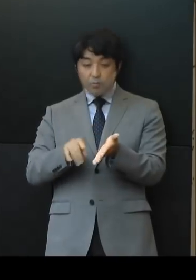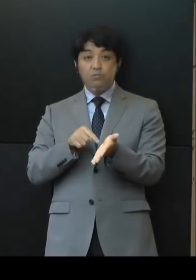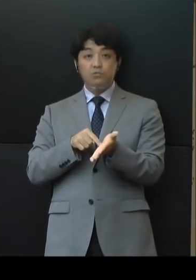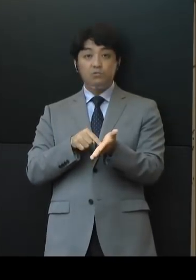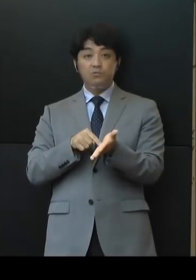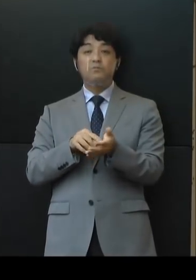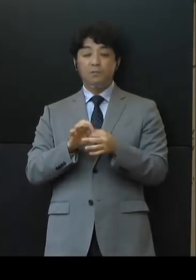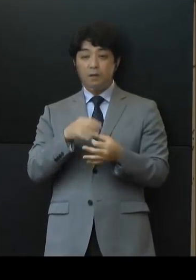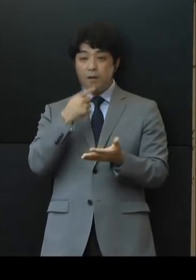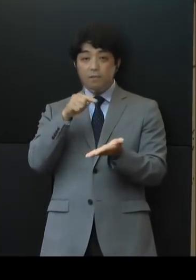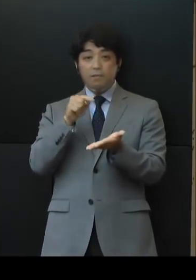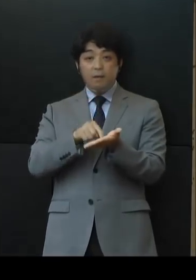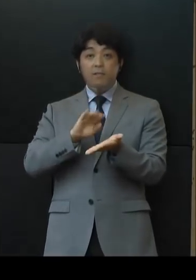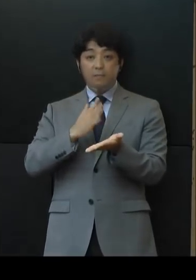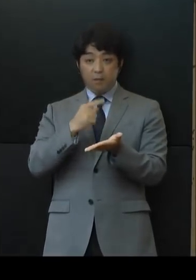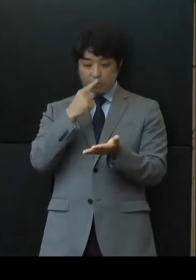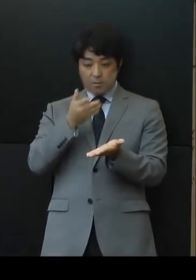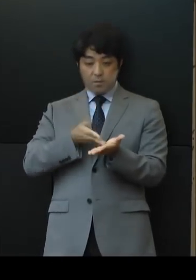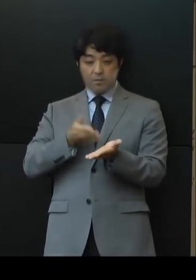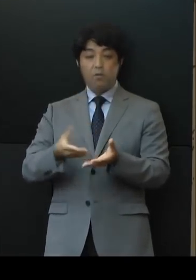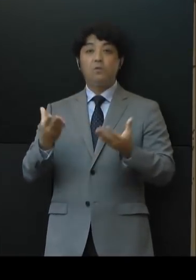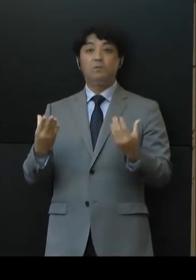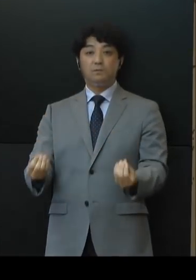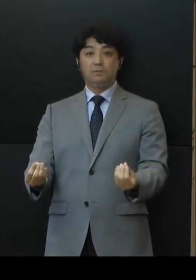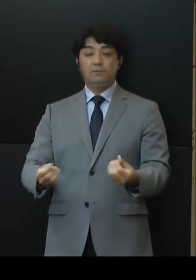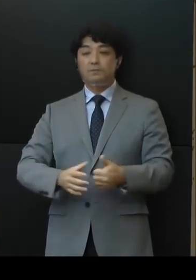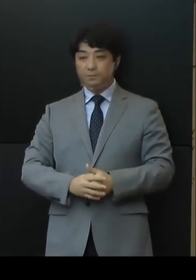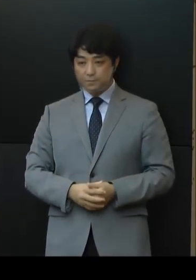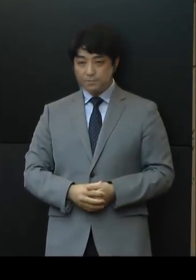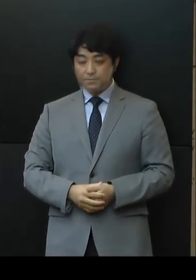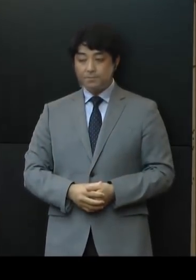単ではございますが以上で説明を終わります。